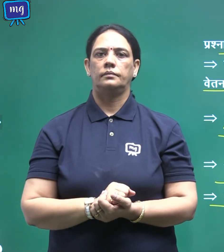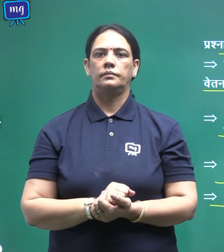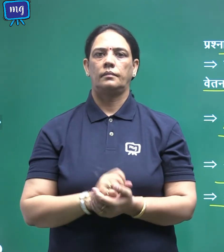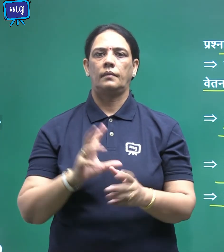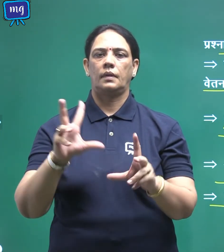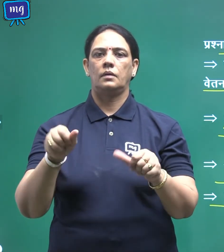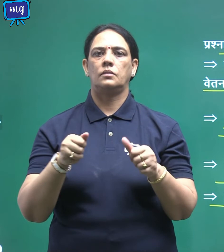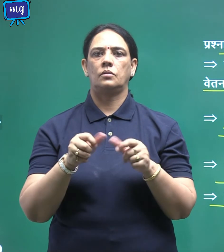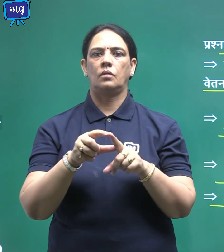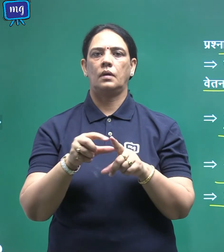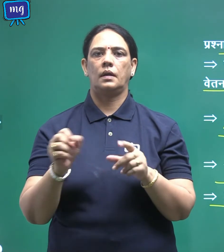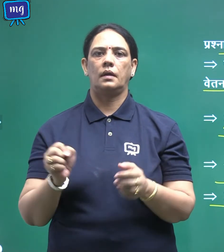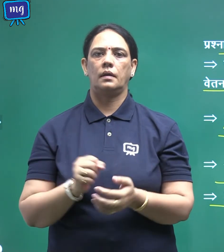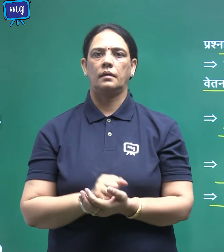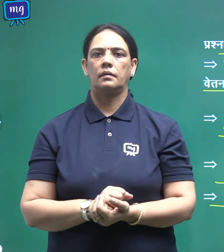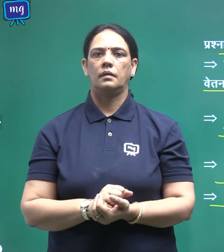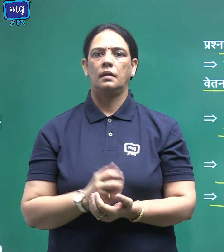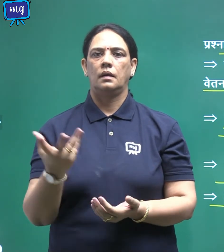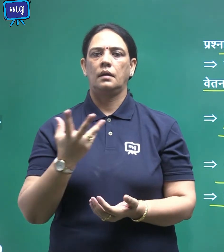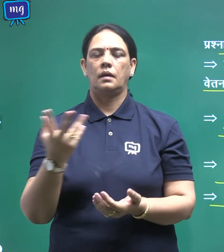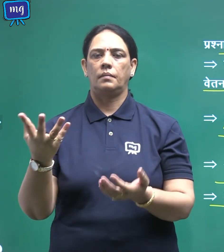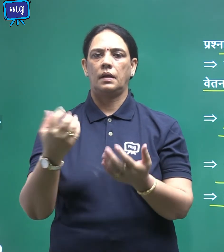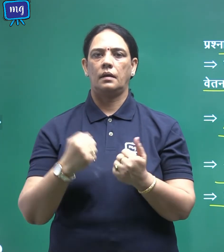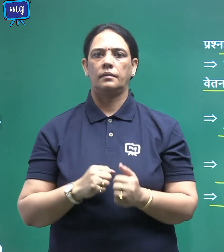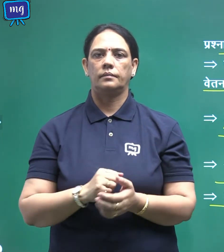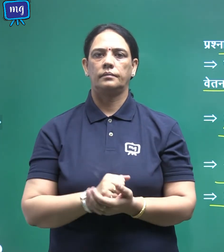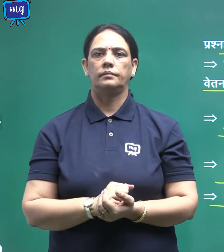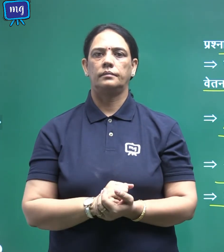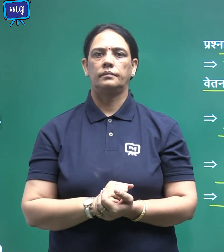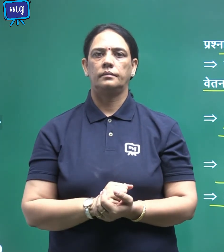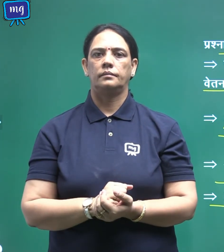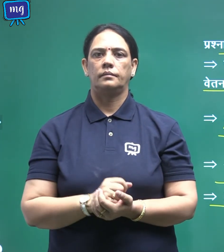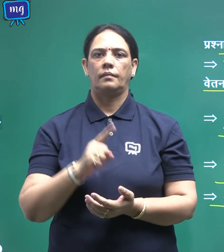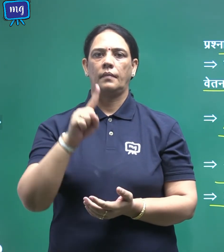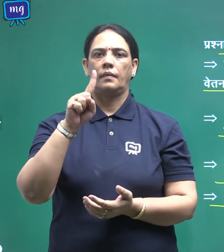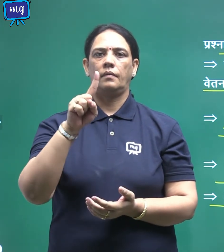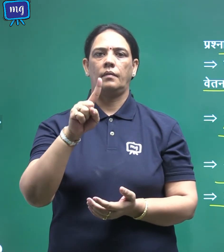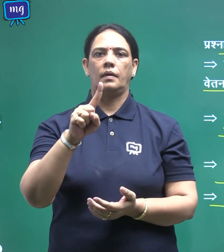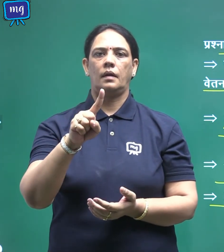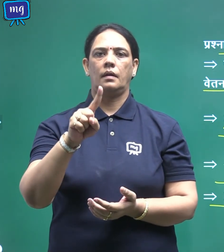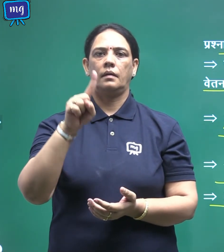हल करेंगे, क्या मिला? 112x